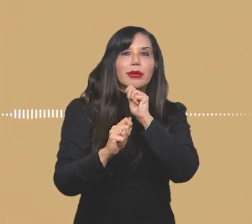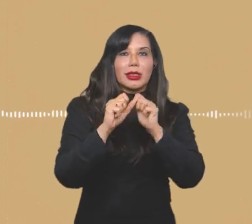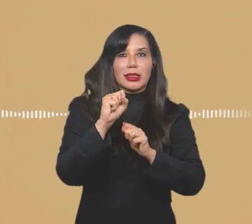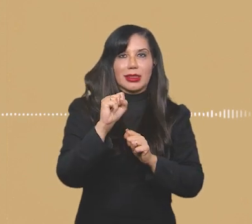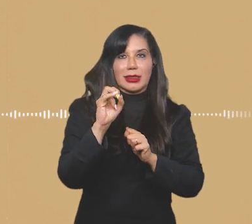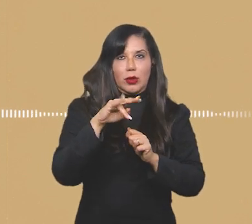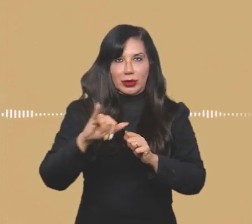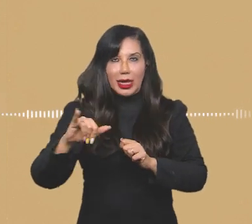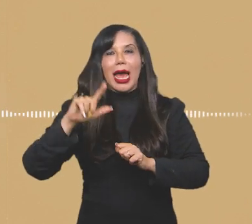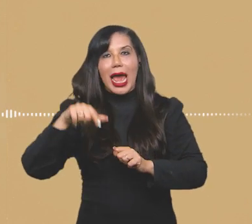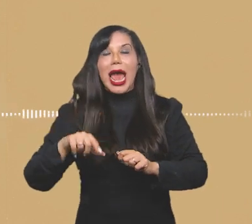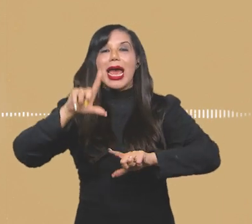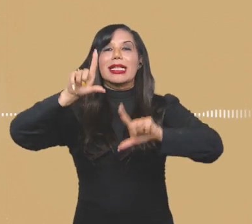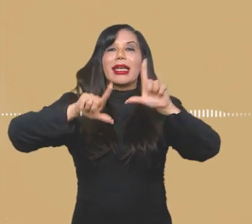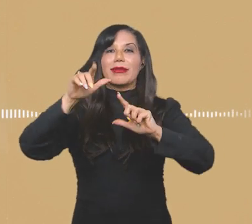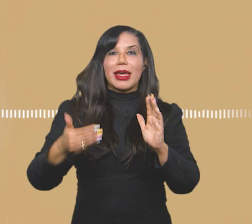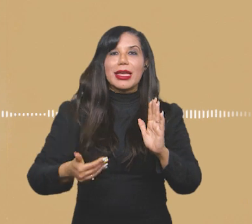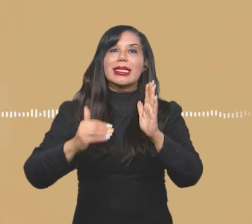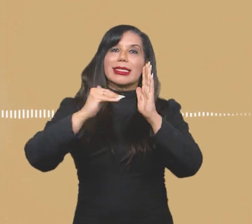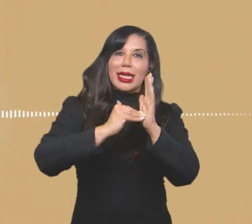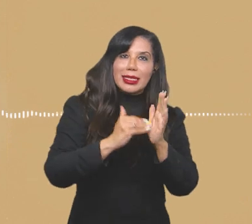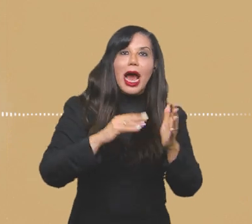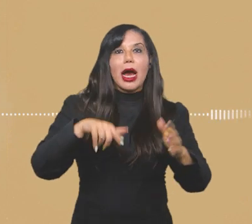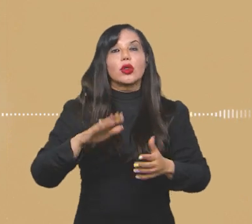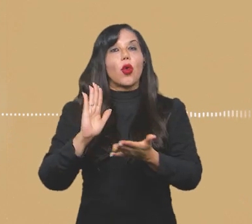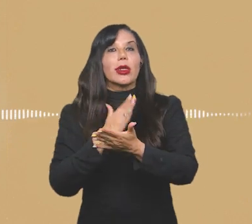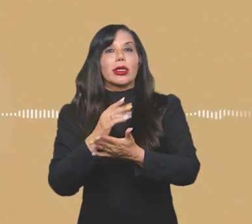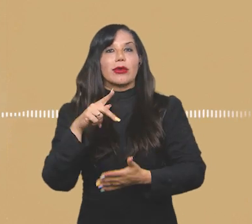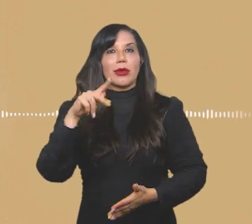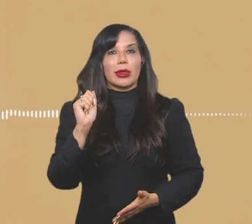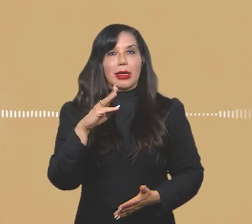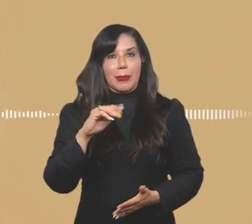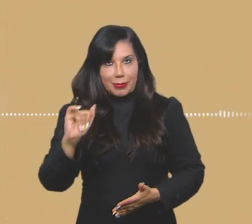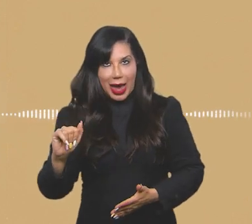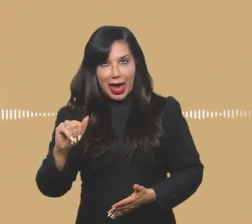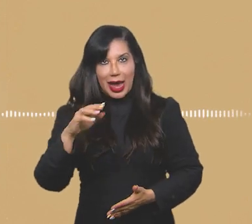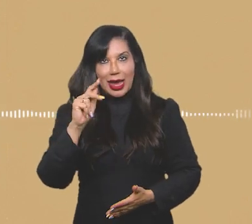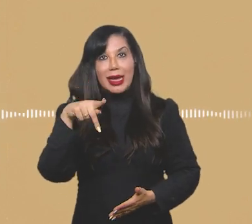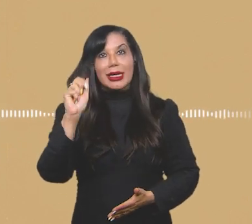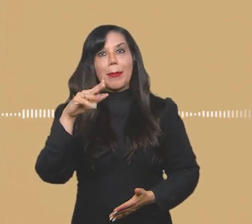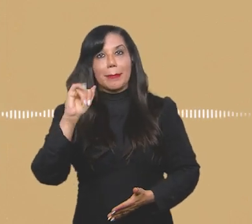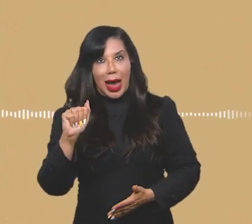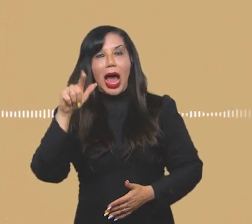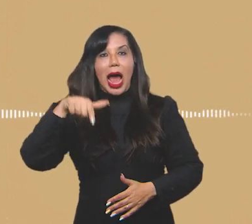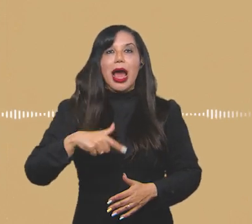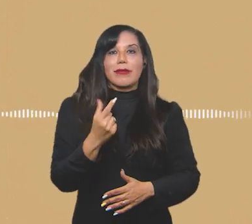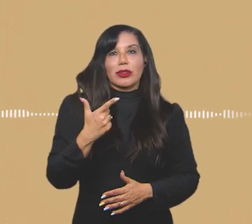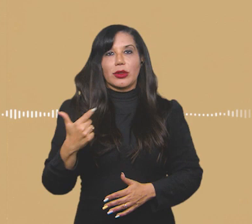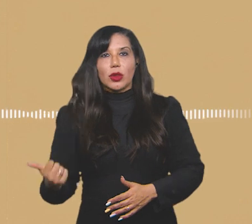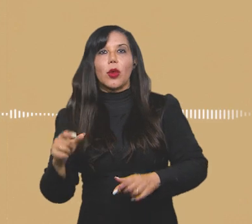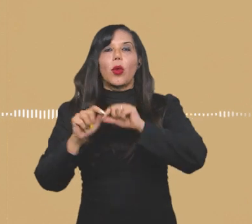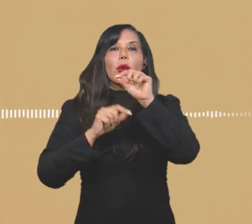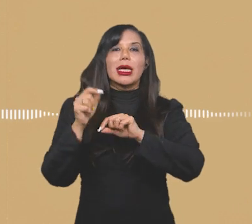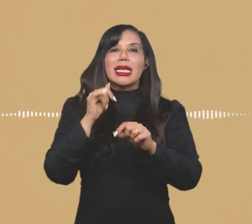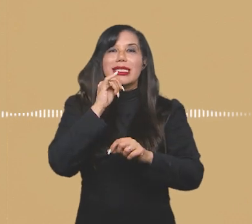entrevista que ele deu para a TV Senado quando lançou o livro Cambaracê em 2021. Atualizando a informação, encontramos no